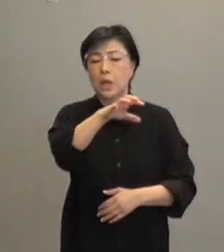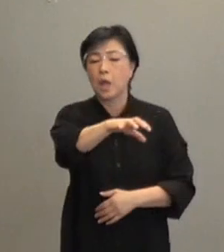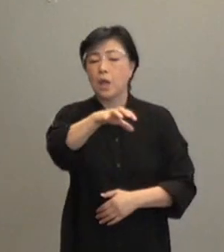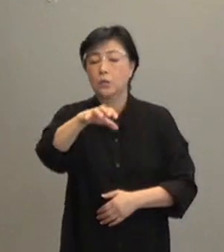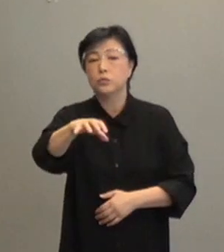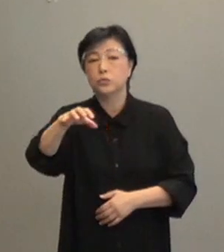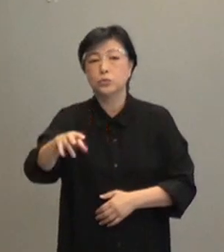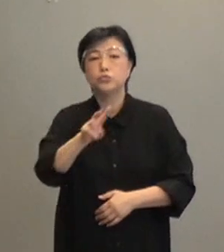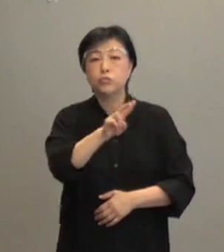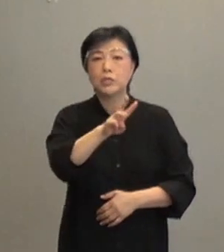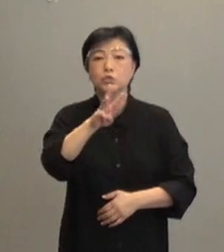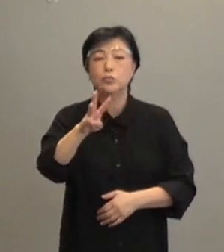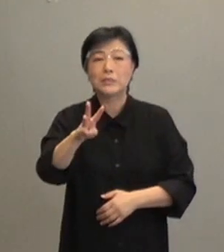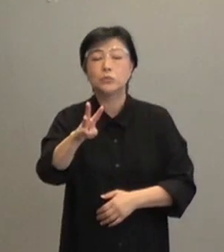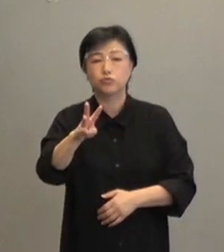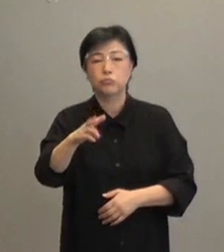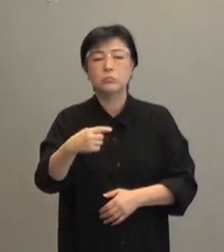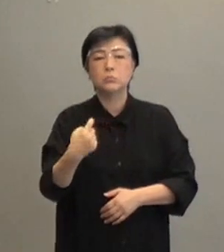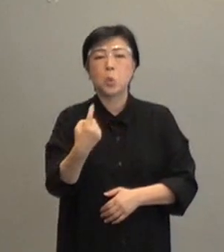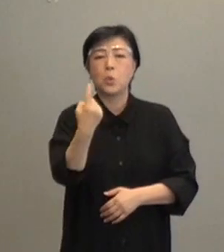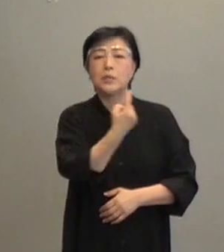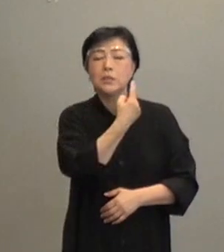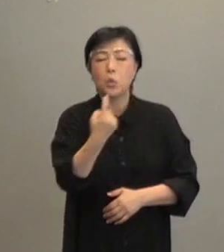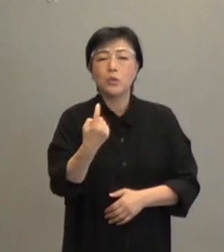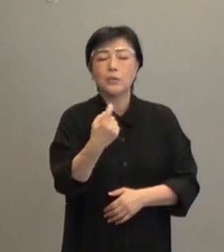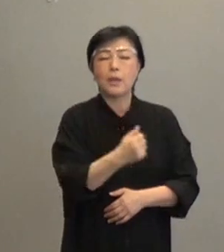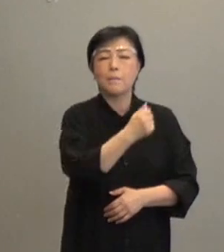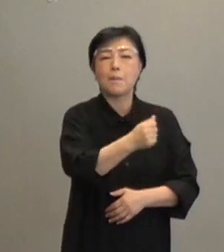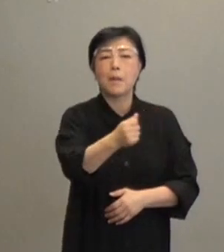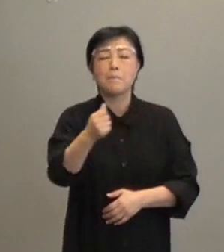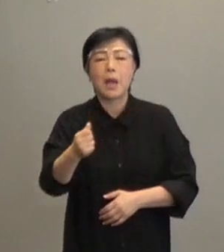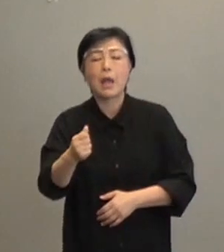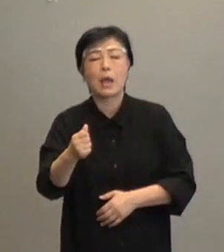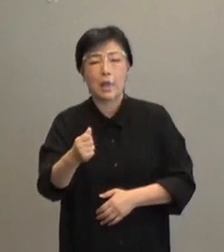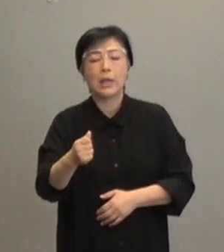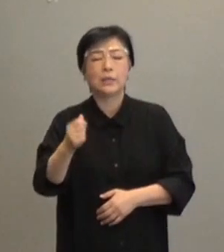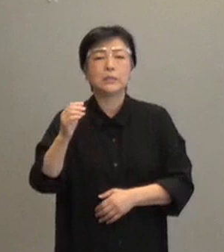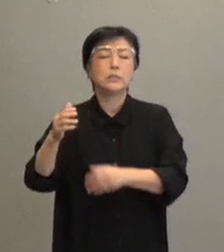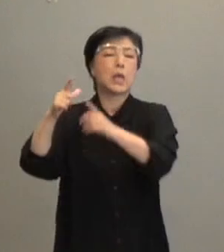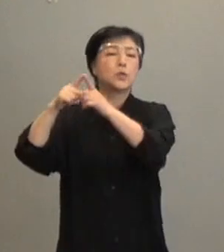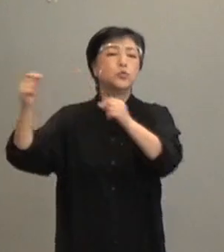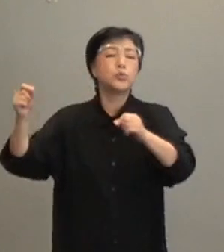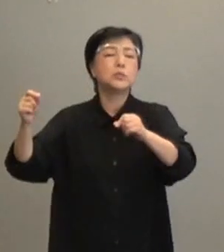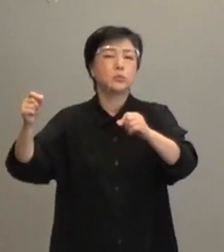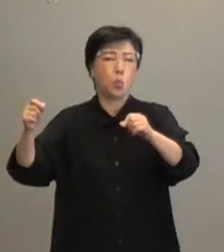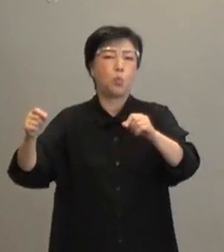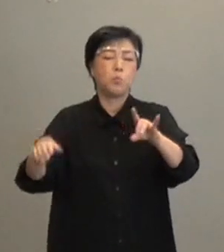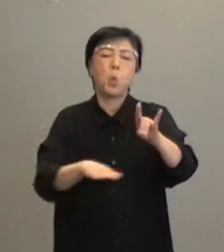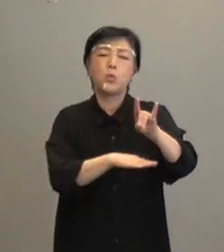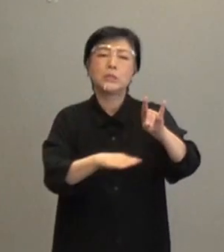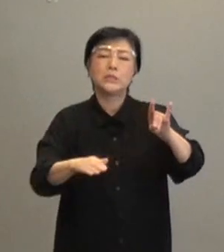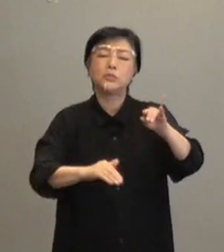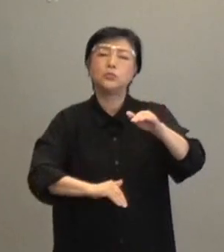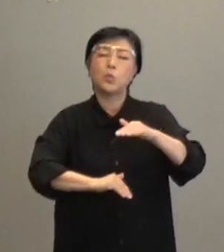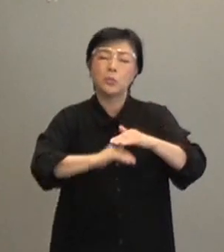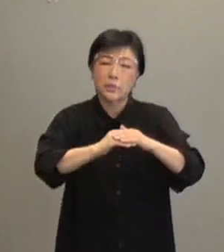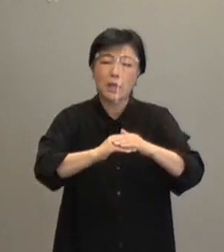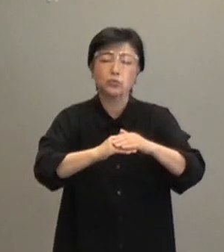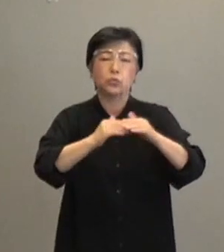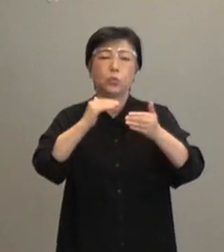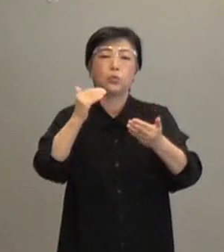学校を掛け持ちするような形で国の基準を満たすということになるわけですけれども、当然、一